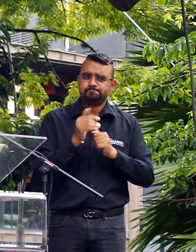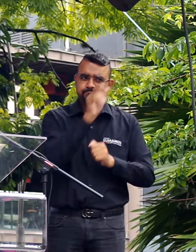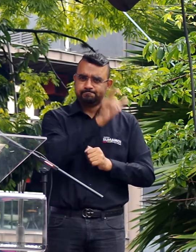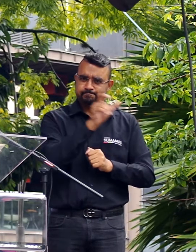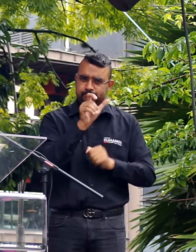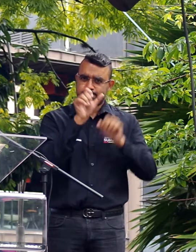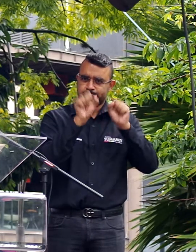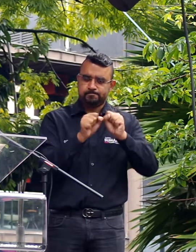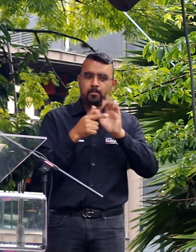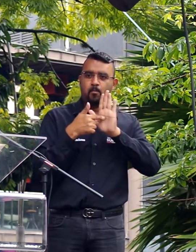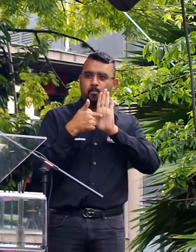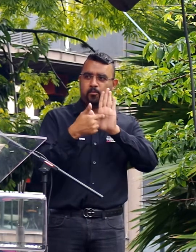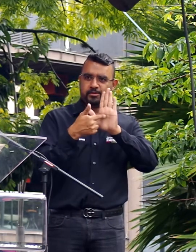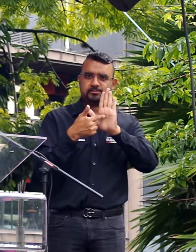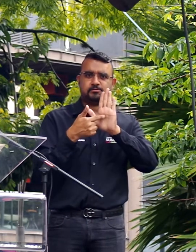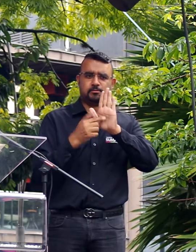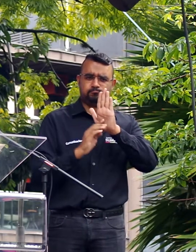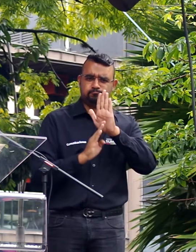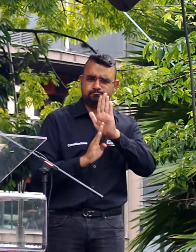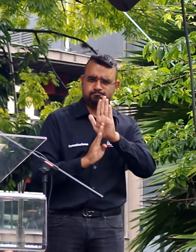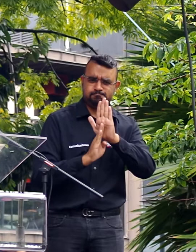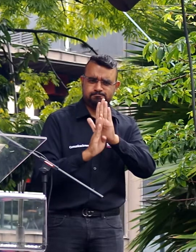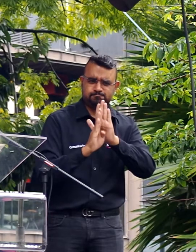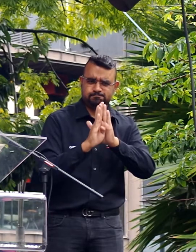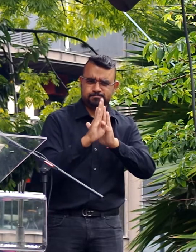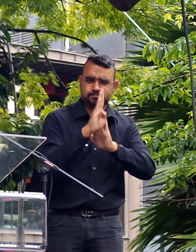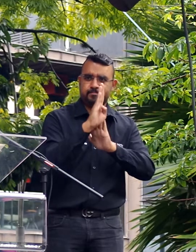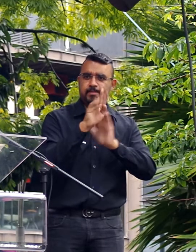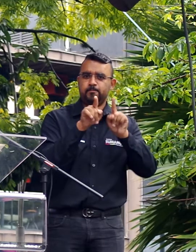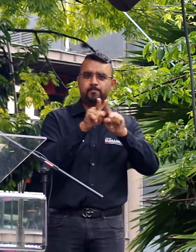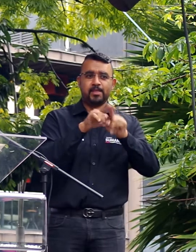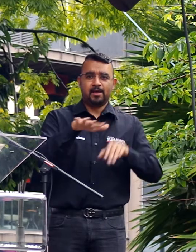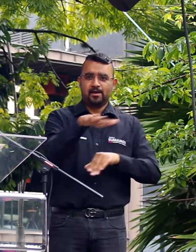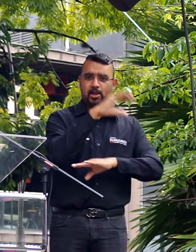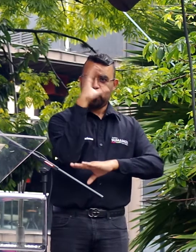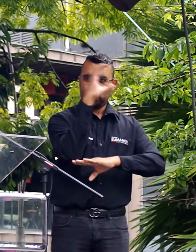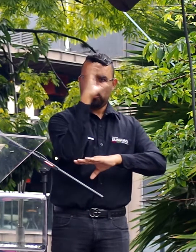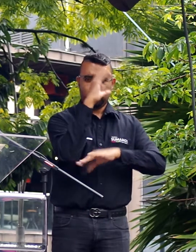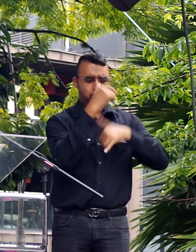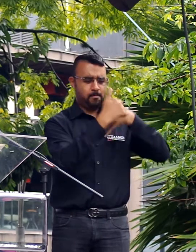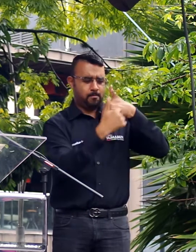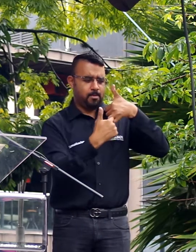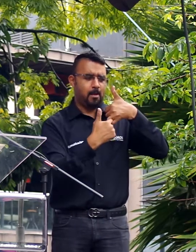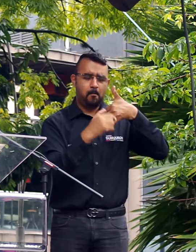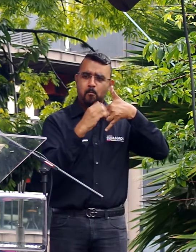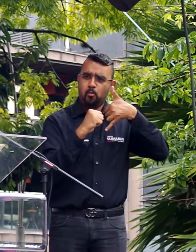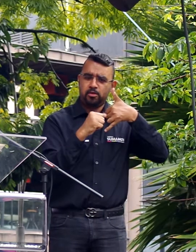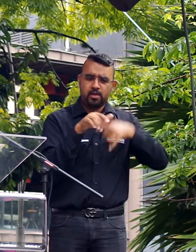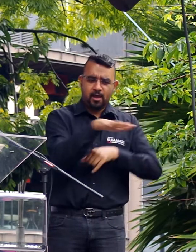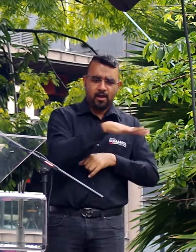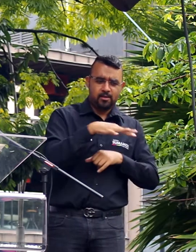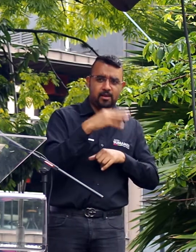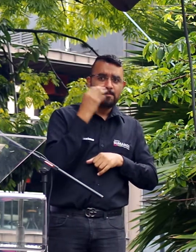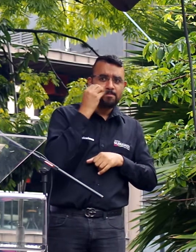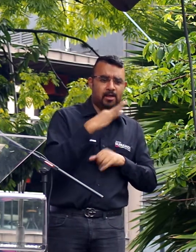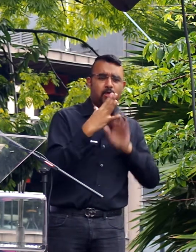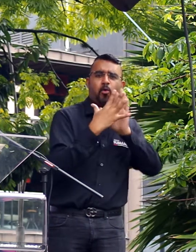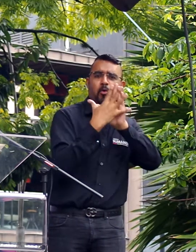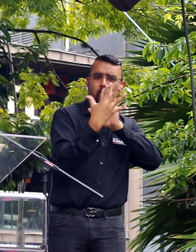desarrollo y un ejemplo para Antioquia y para el país. Pero este cumpleaños